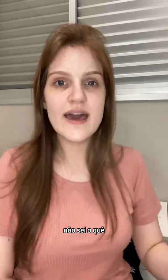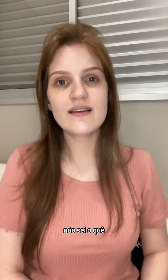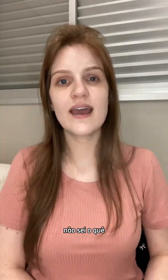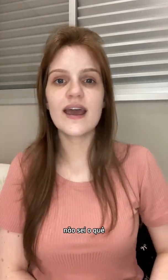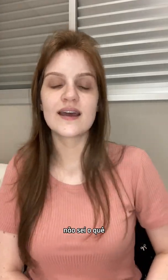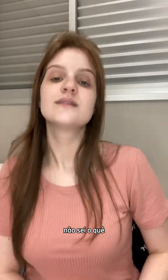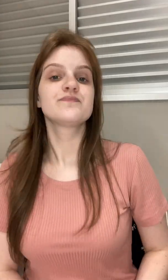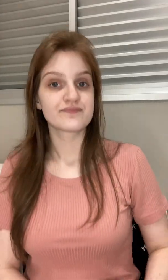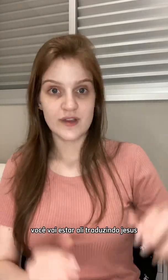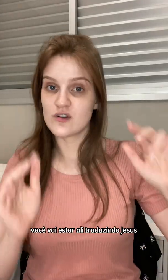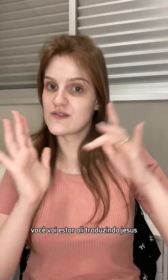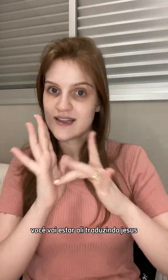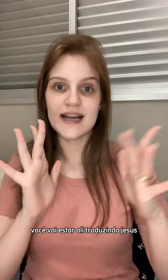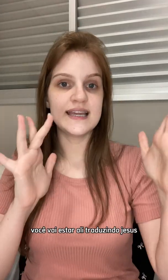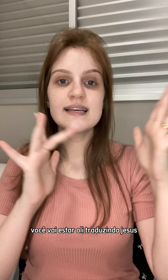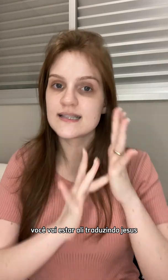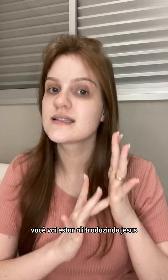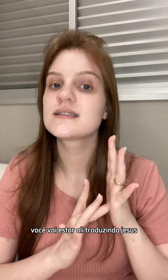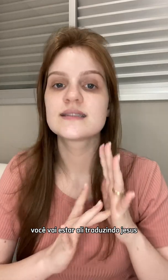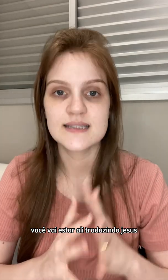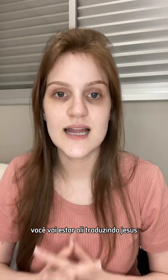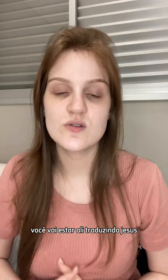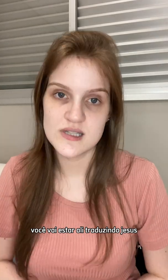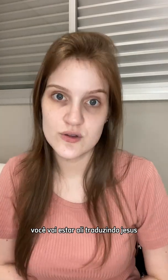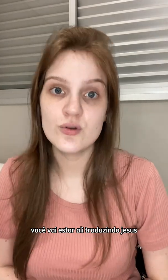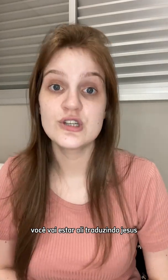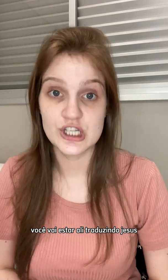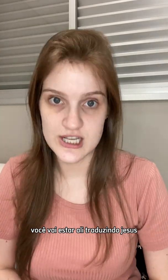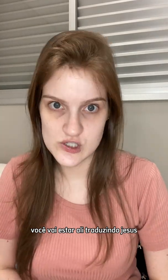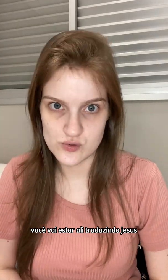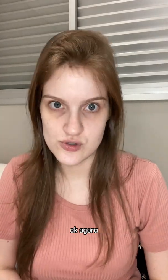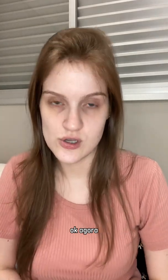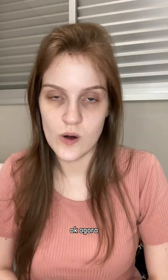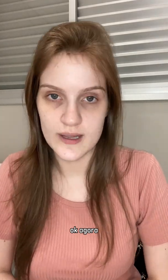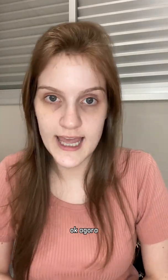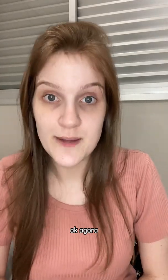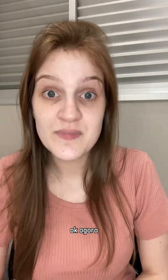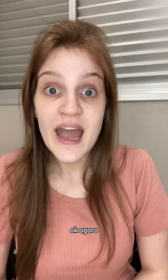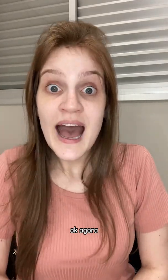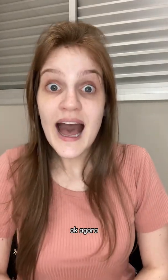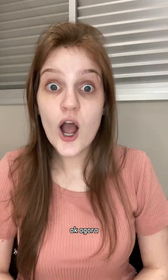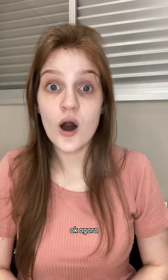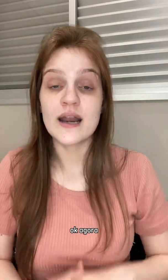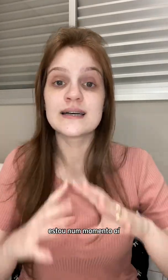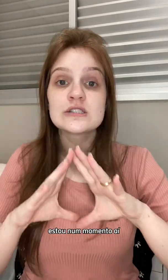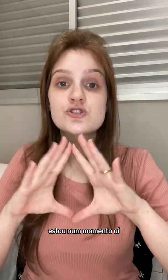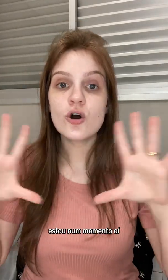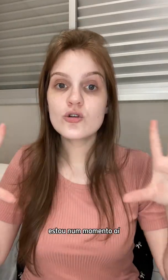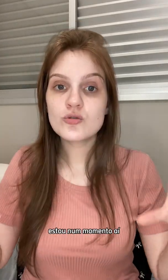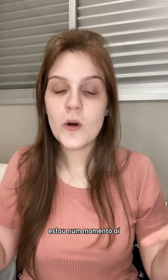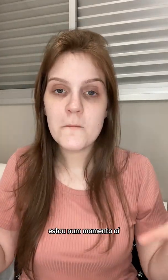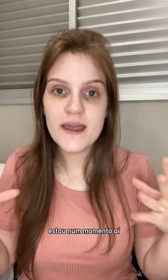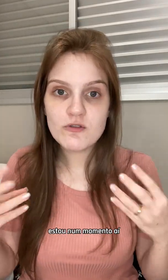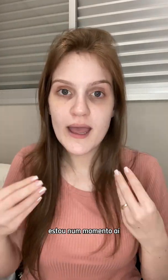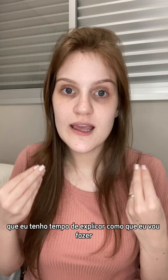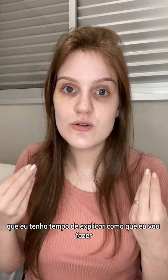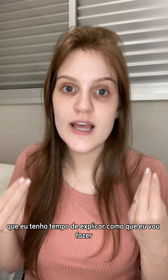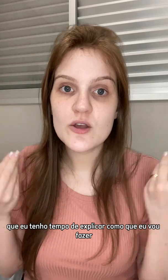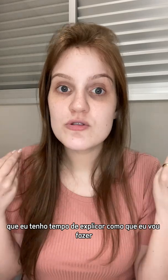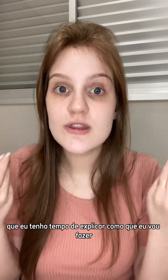o que. Você vai estar ali traduzindo Jesus, ok? Agora, estou num momento aí que eu tenho